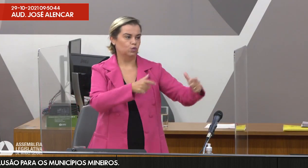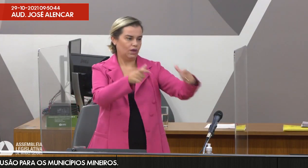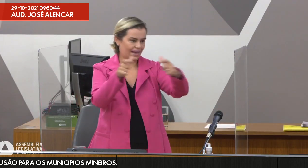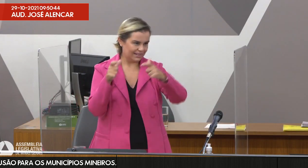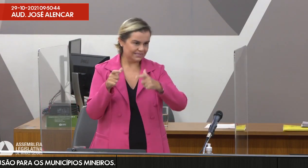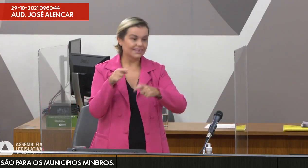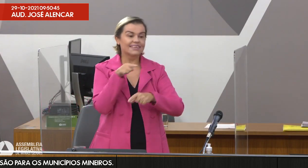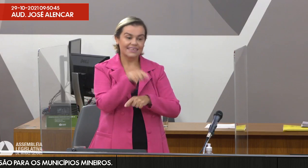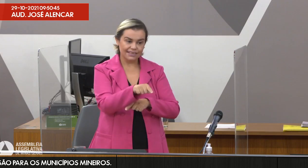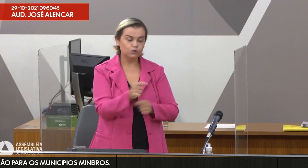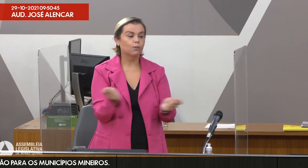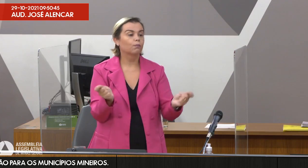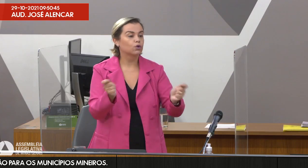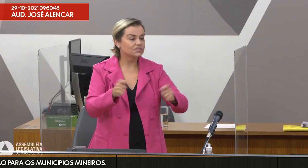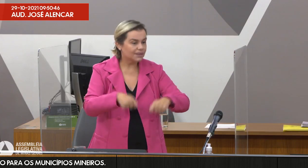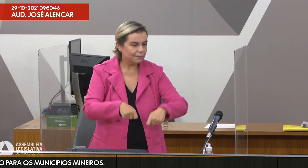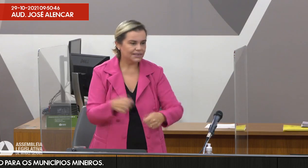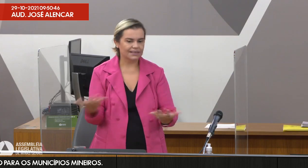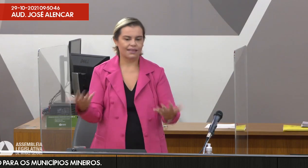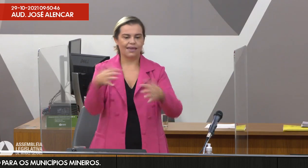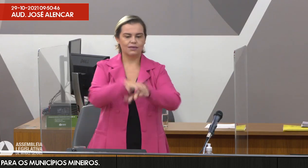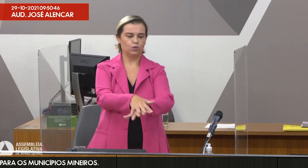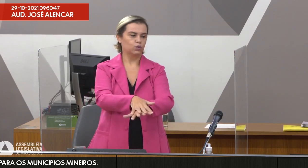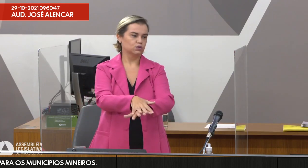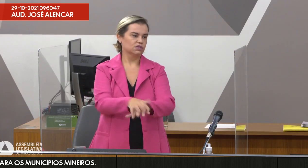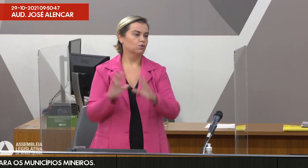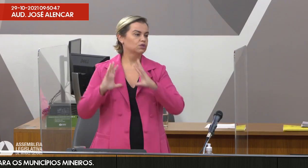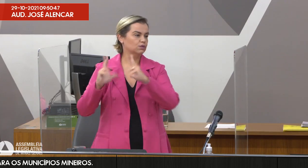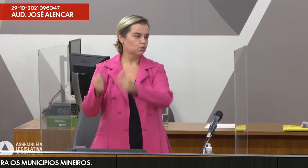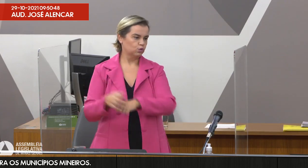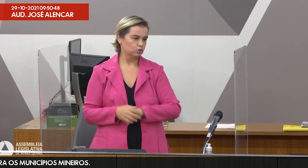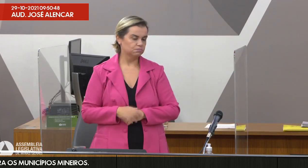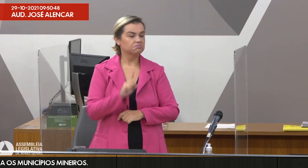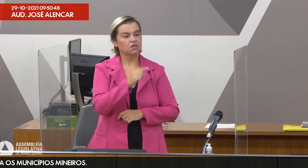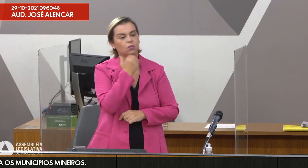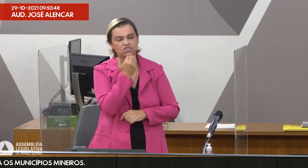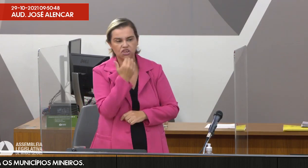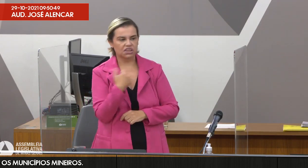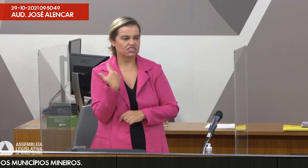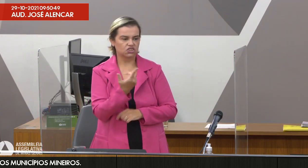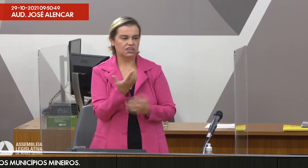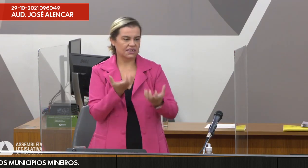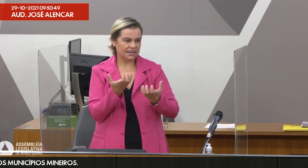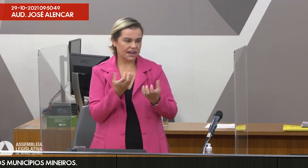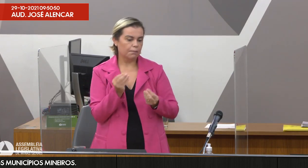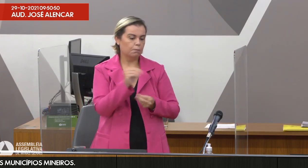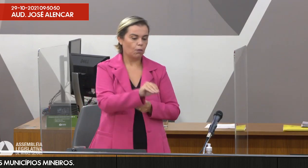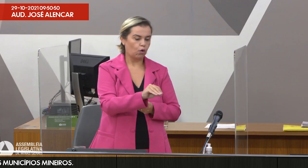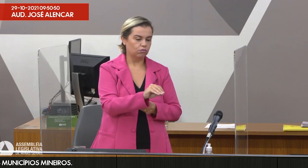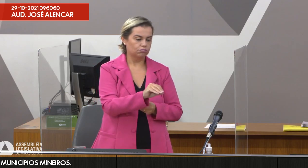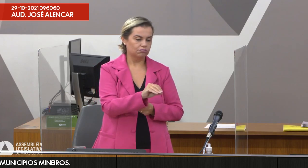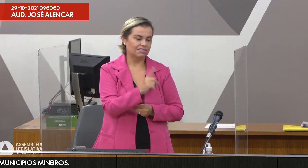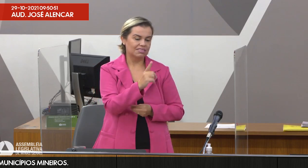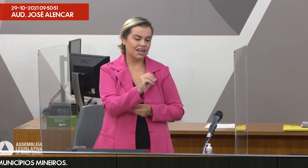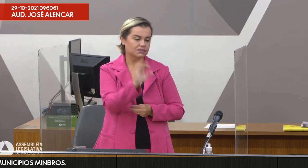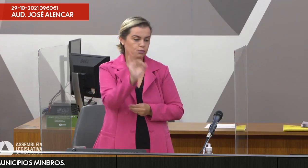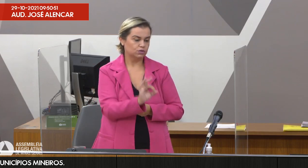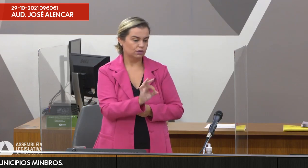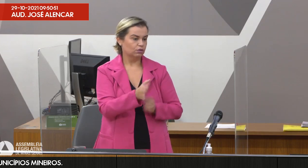Então, eu reafirmo a necessidade da acessibilidade em todos os espaços, públicos e privados, para que